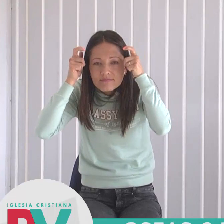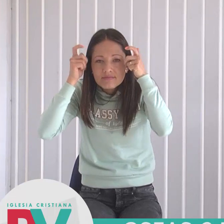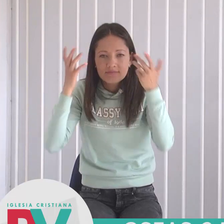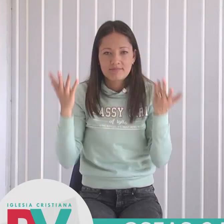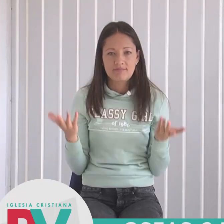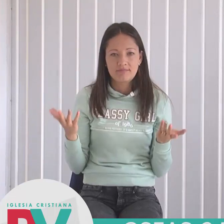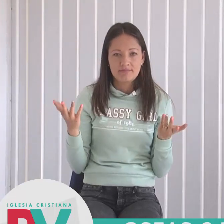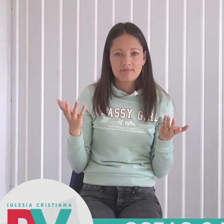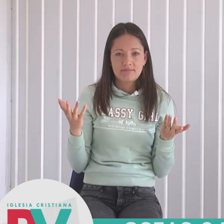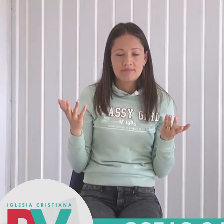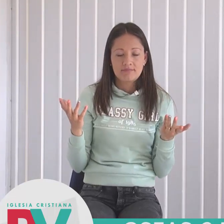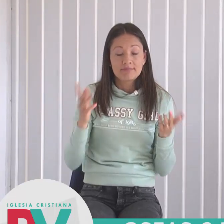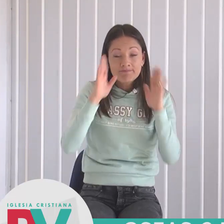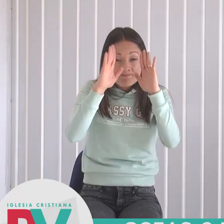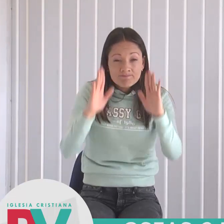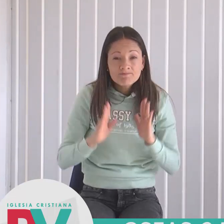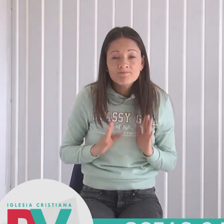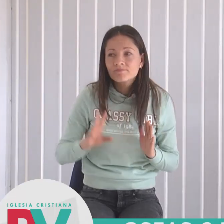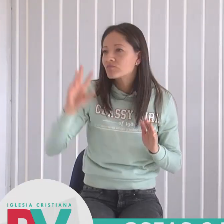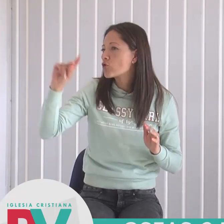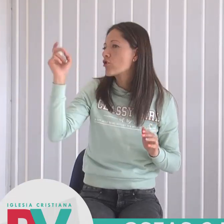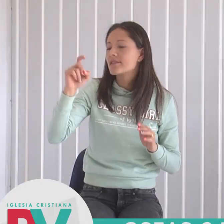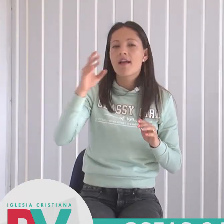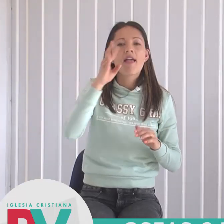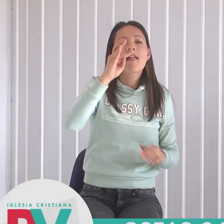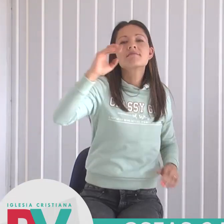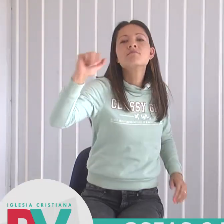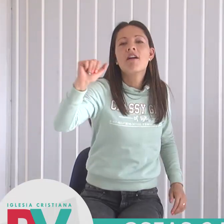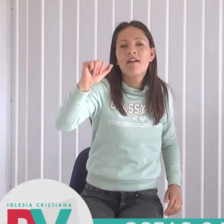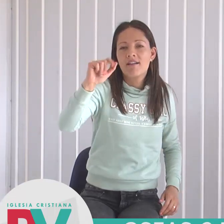Ni siquiera, escúcheme bien, ni siquiera de su esposa.